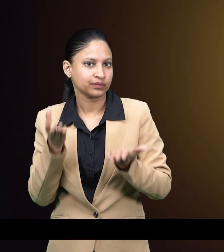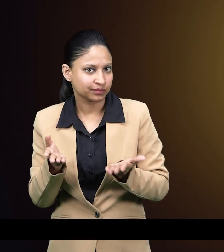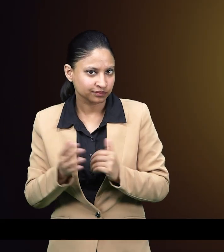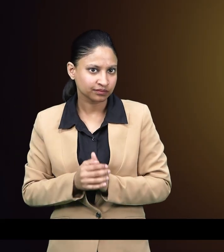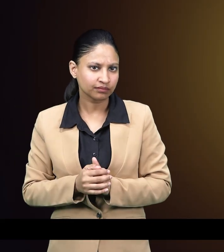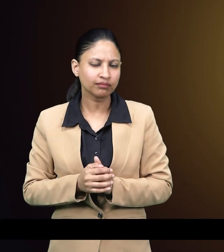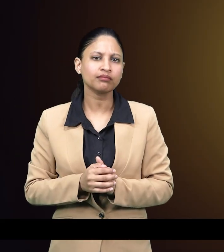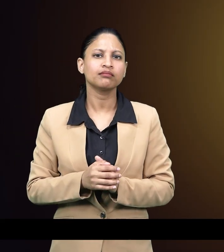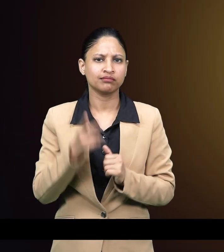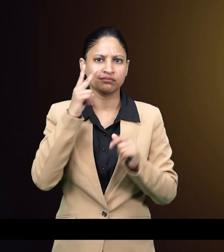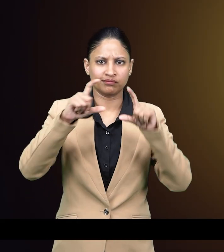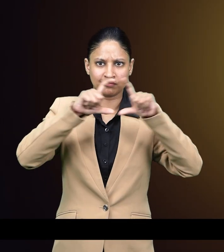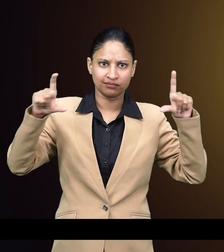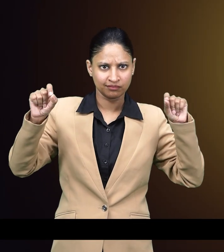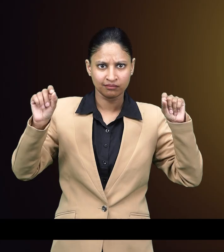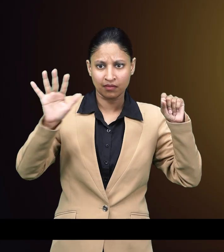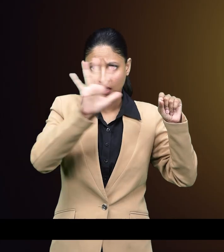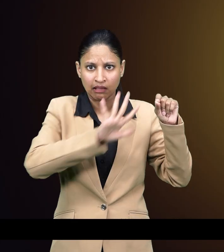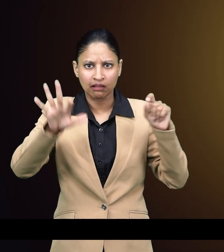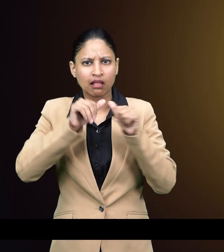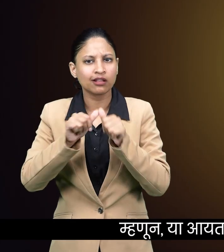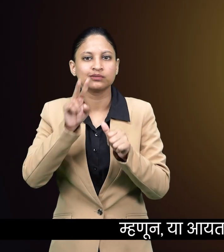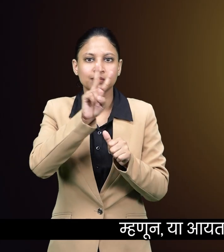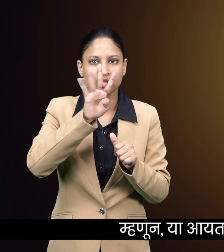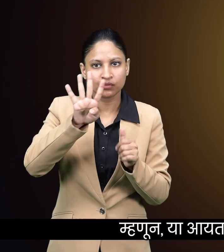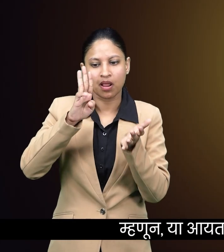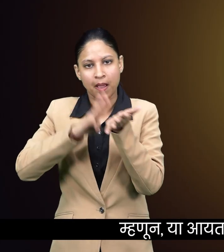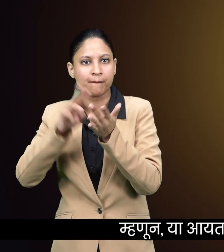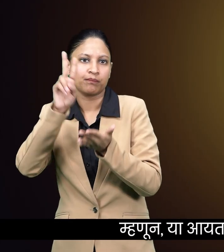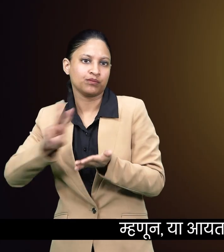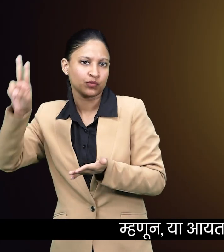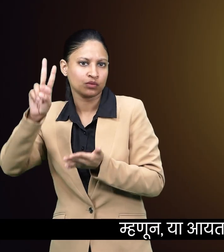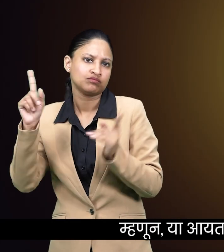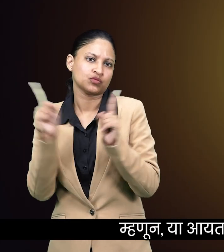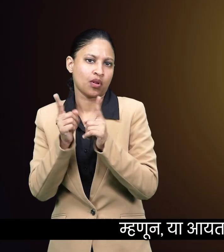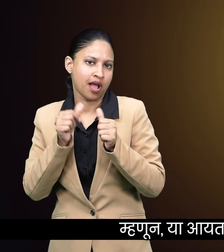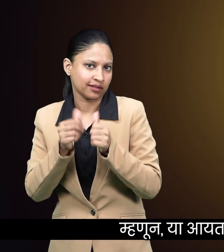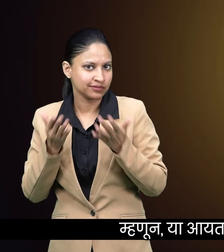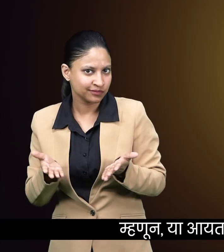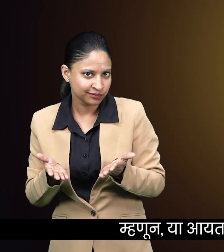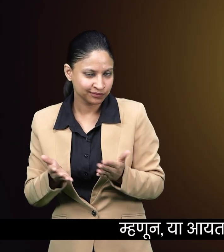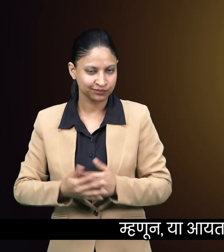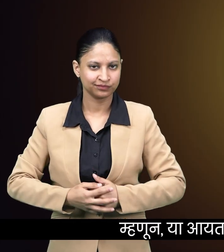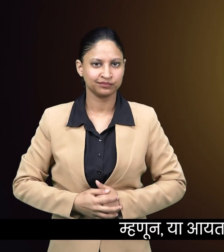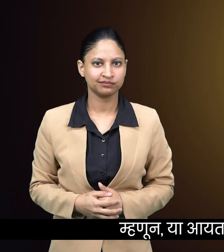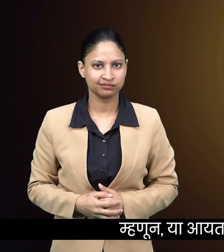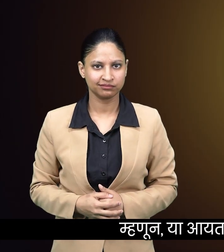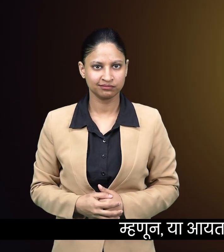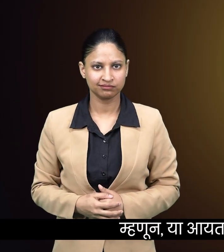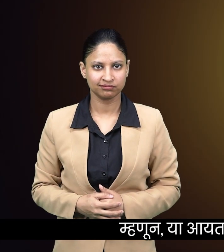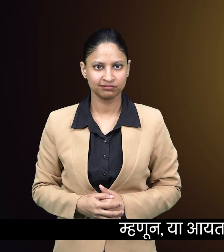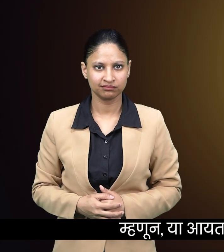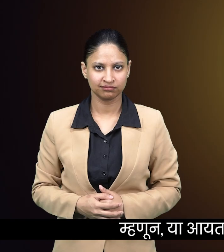क्षेत्रफळ बरोबर 24 मीटर चौरस. म्हणून या आयताचे क्षेत्रफळ